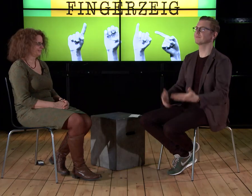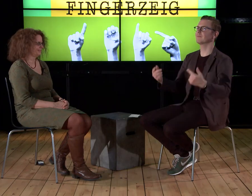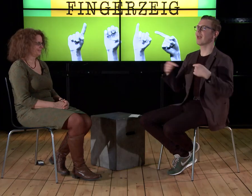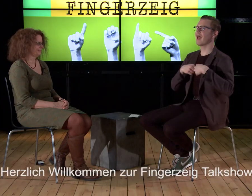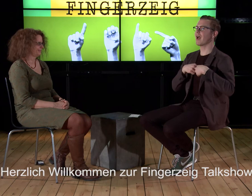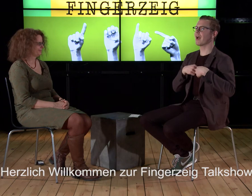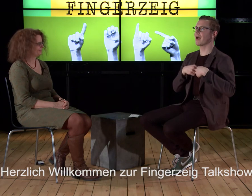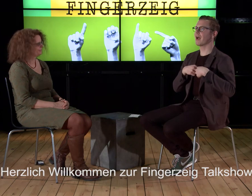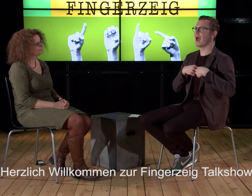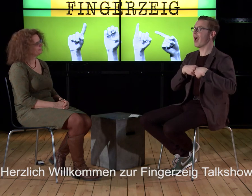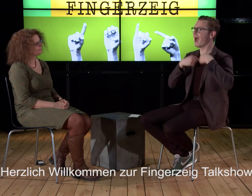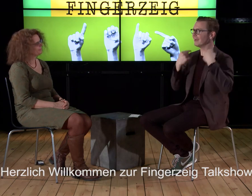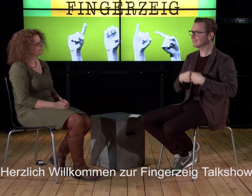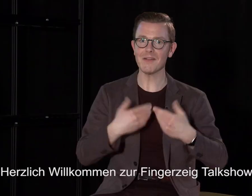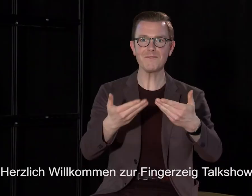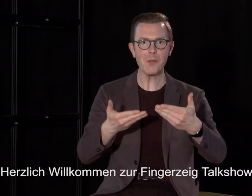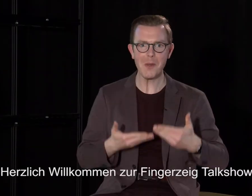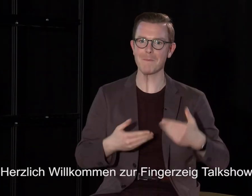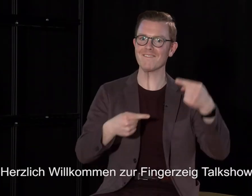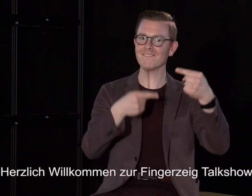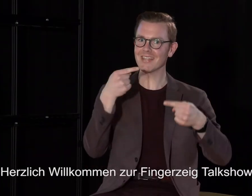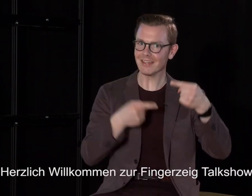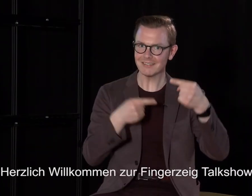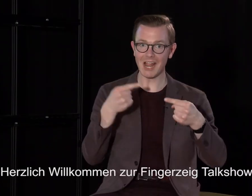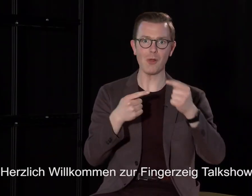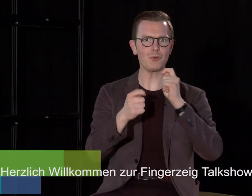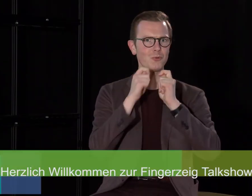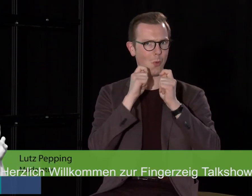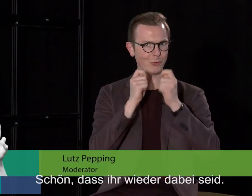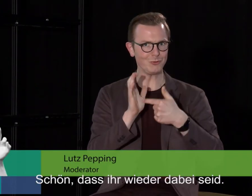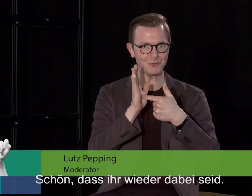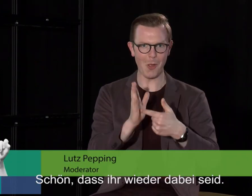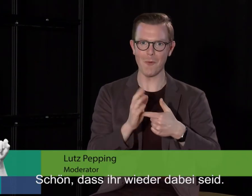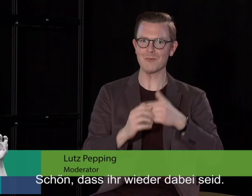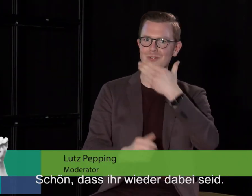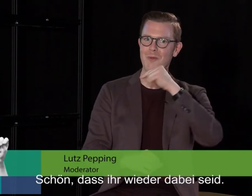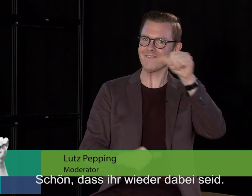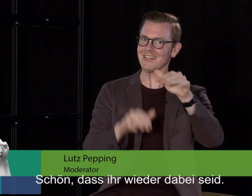Herzlich Willkommen zur Fingerzeig-Talkshow. Schön, dass ihr wieder da seid.